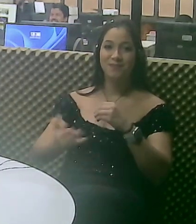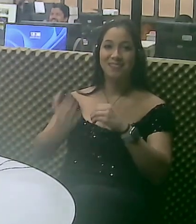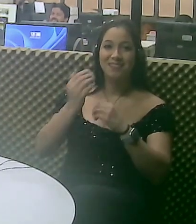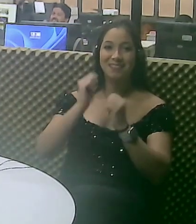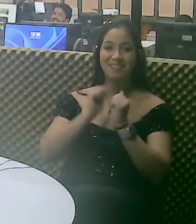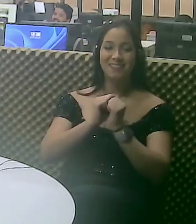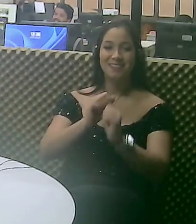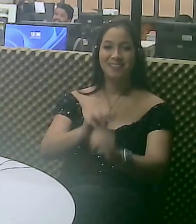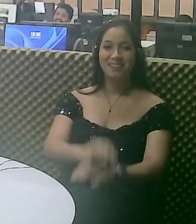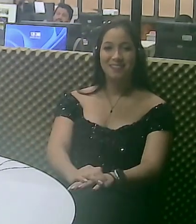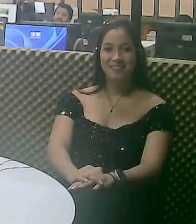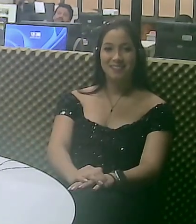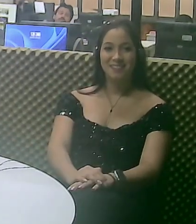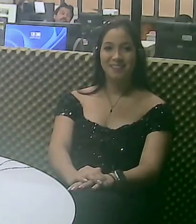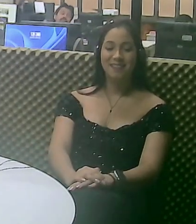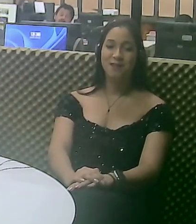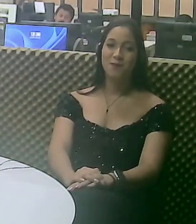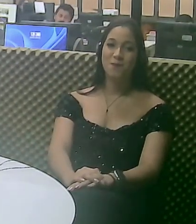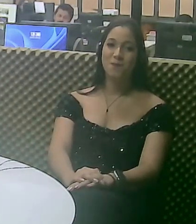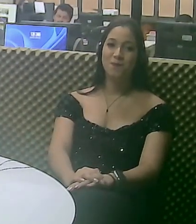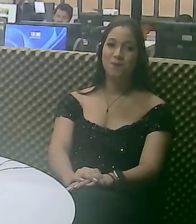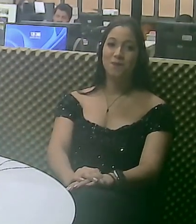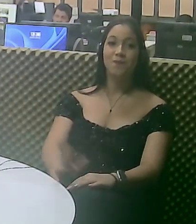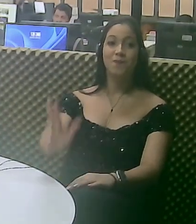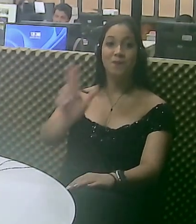Cidade. Vem com a gente!